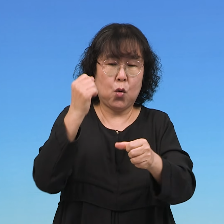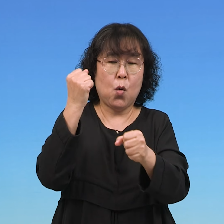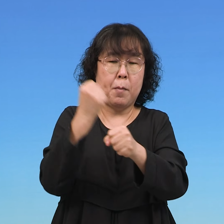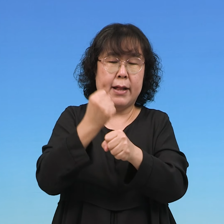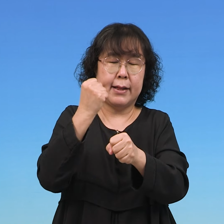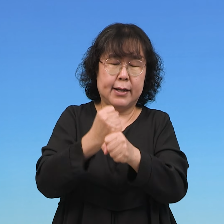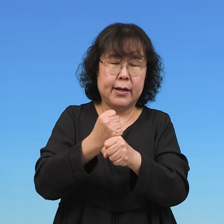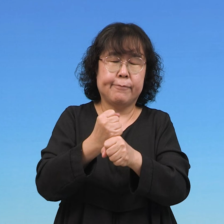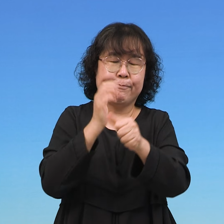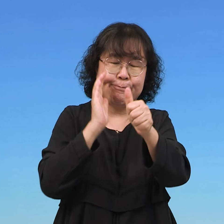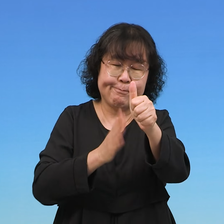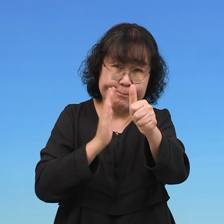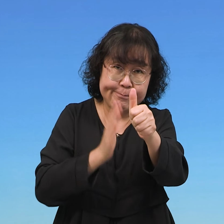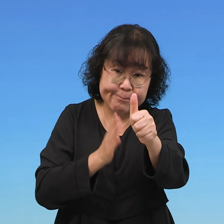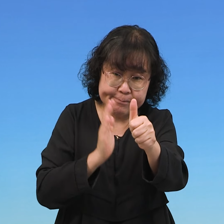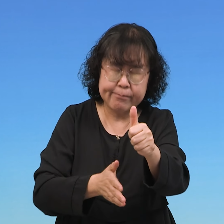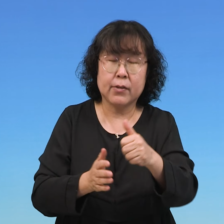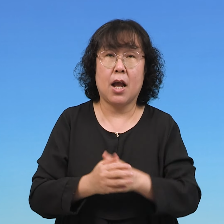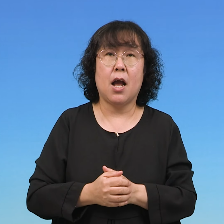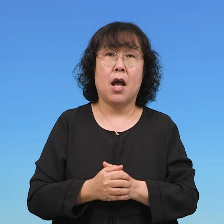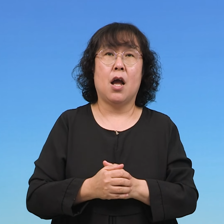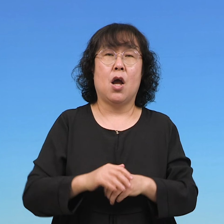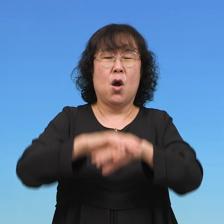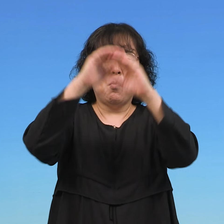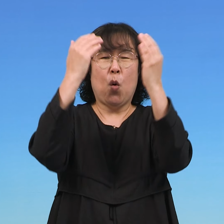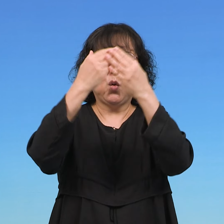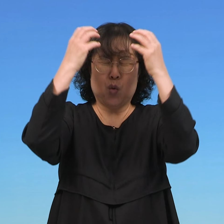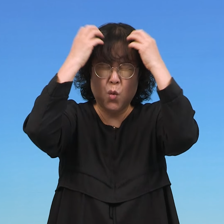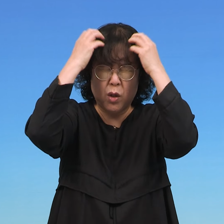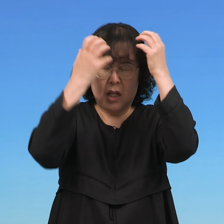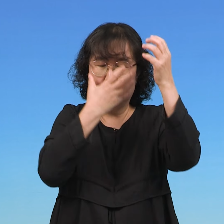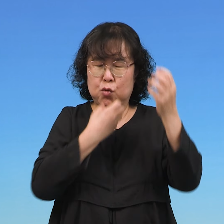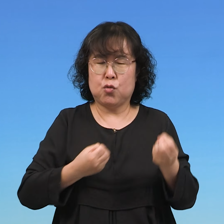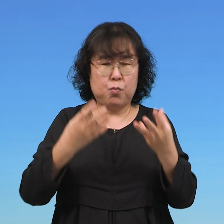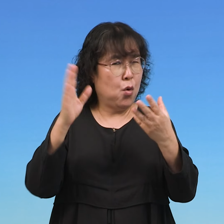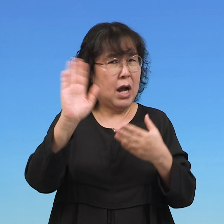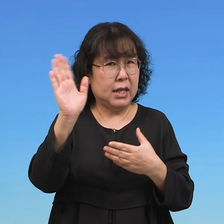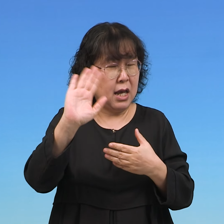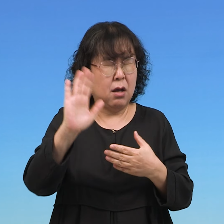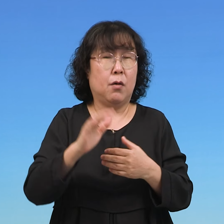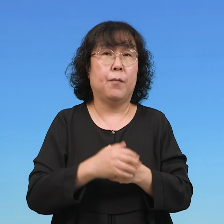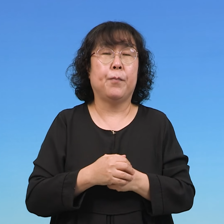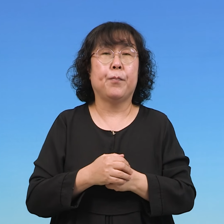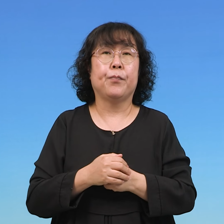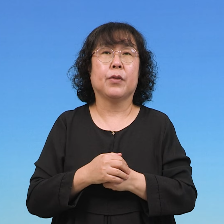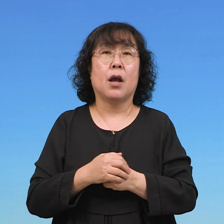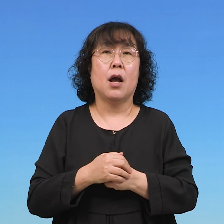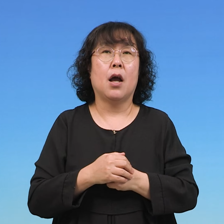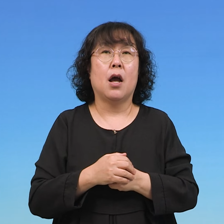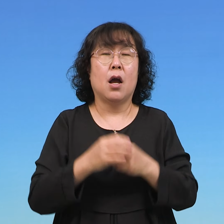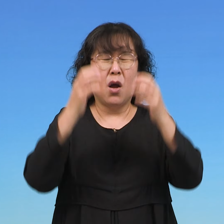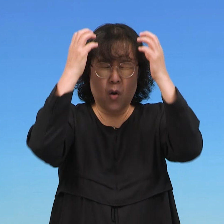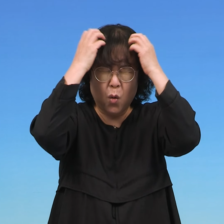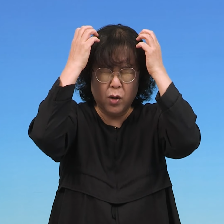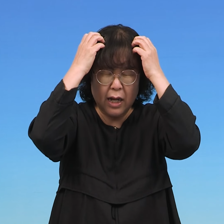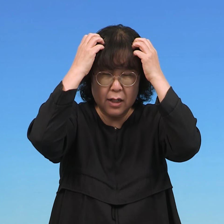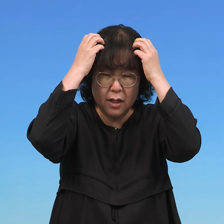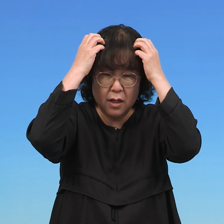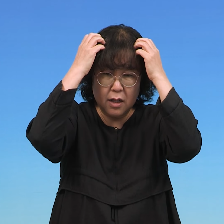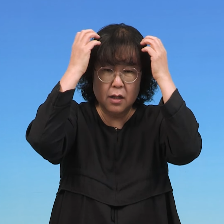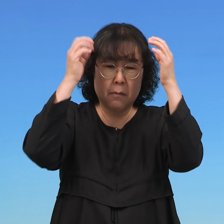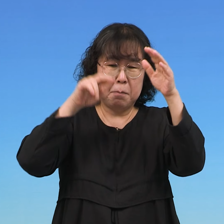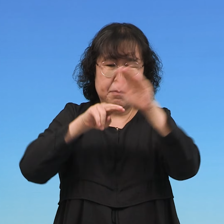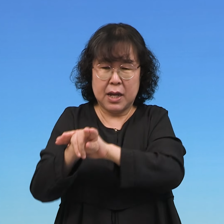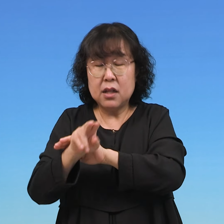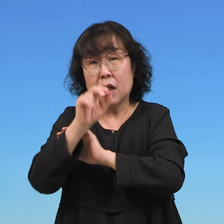기왕에 당하는 고난인데 모든 고난이 다 축복은 아닙니다. 모든 고난이 다 축복 아니고 고난은 안 당하는